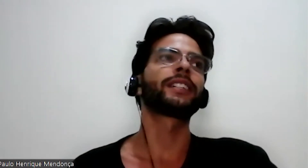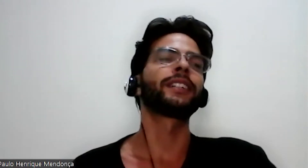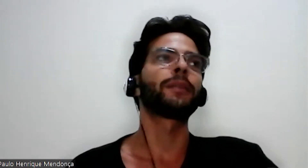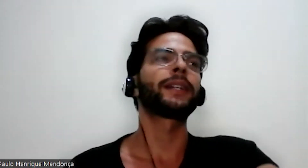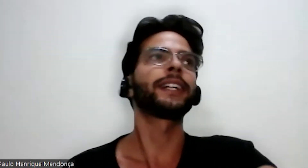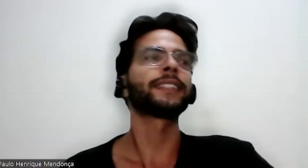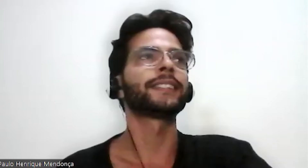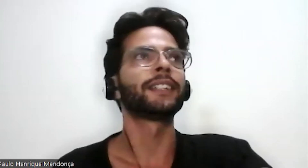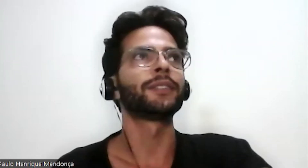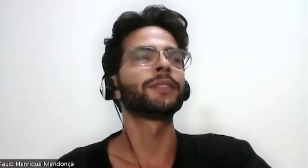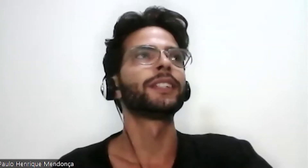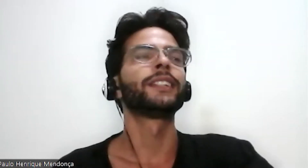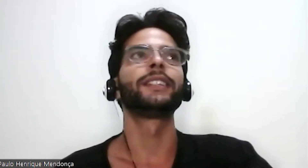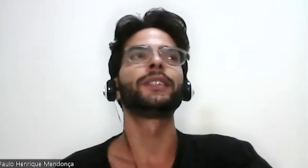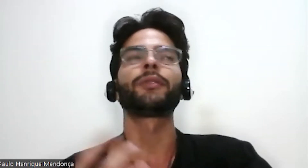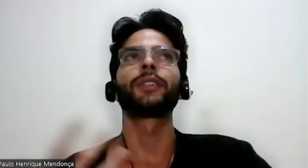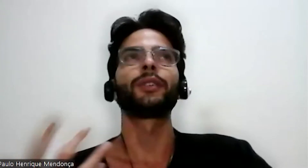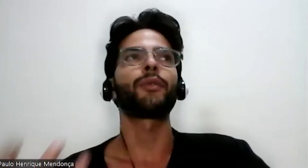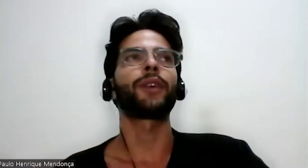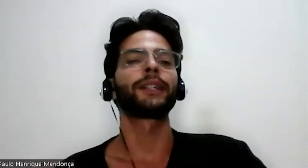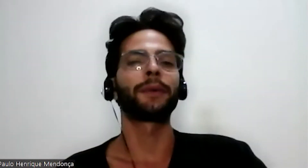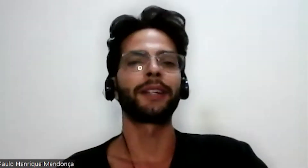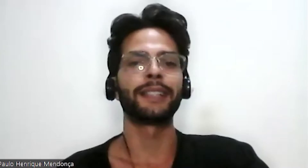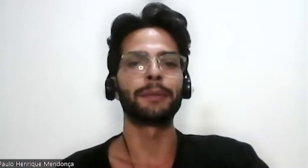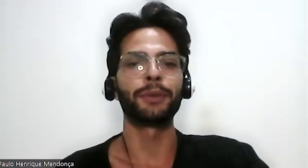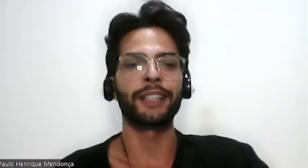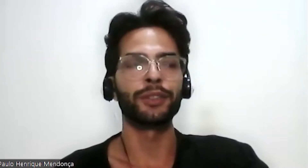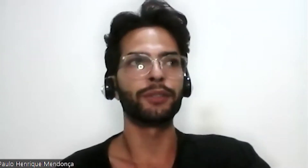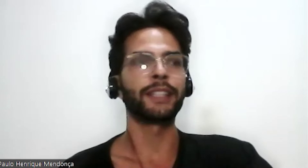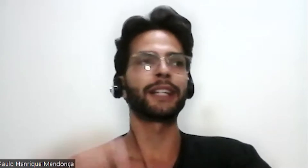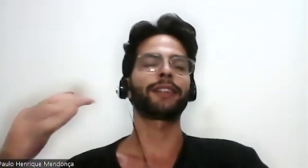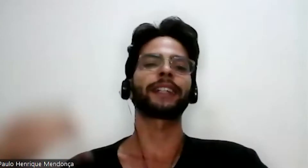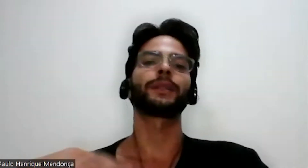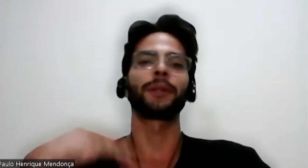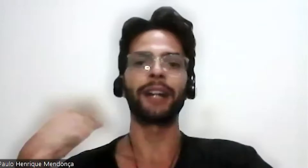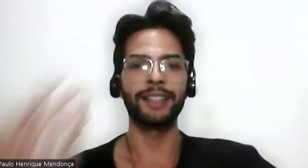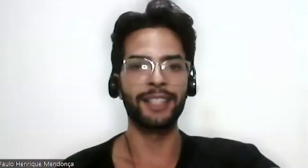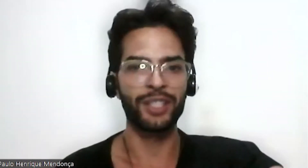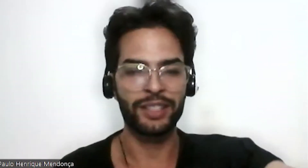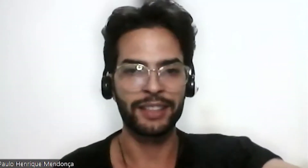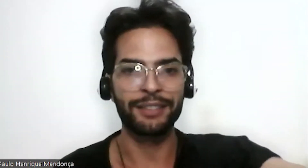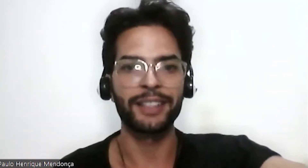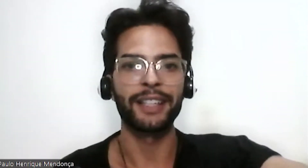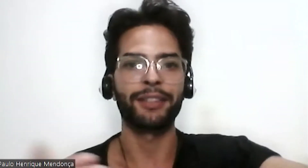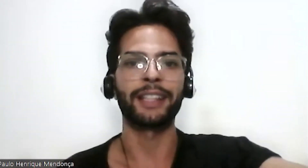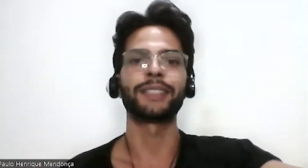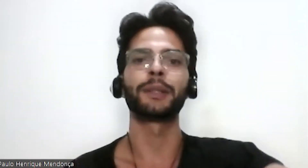que numa mediação de um quadro, por exemplo, o tradutor vai ter que falar sobre o artista, né? Vai ter que falar sobre